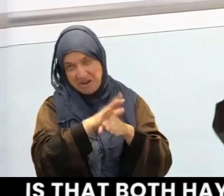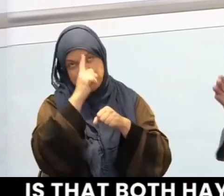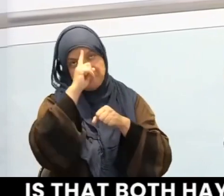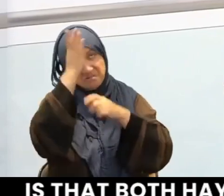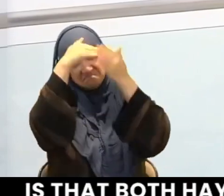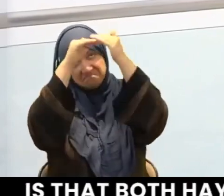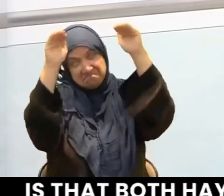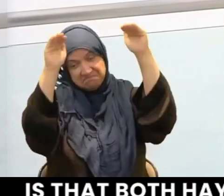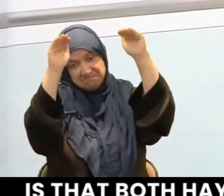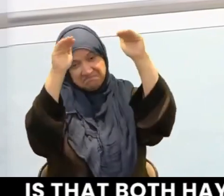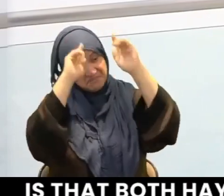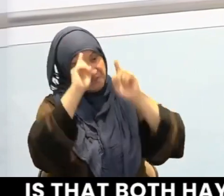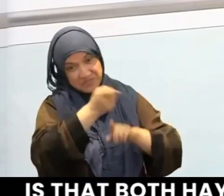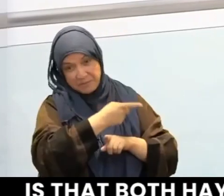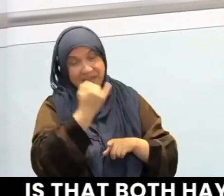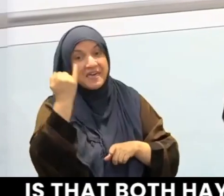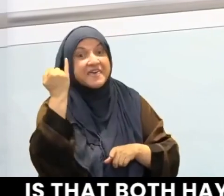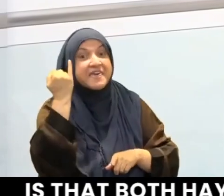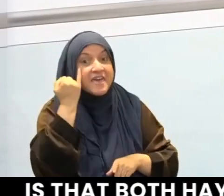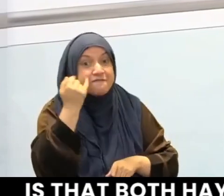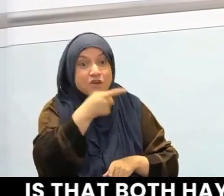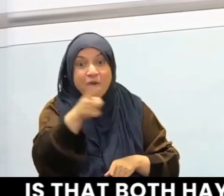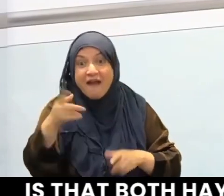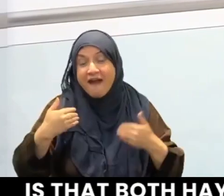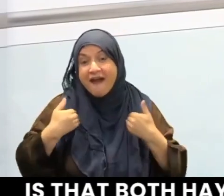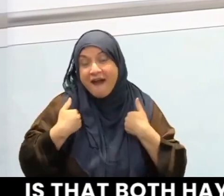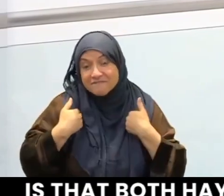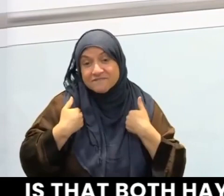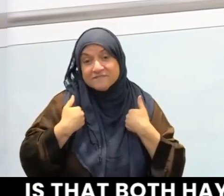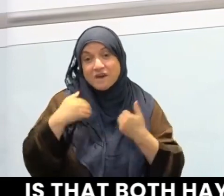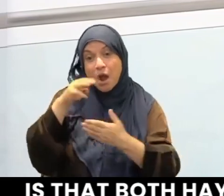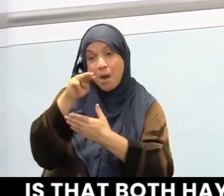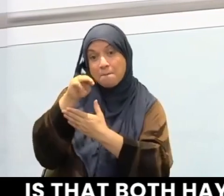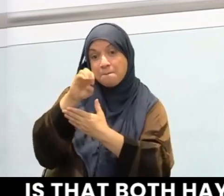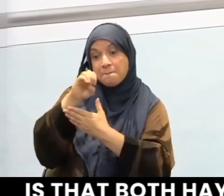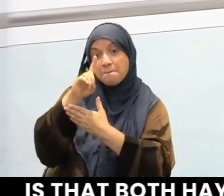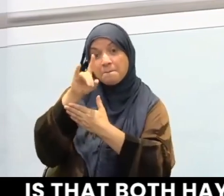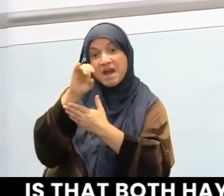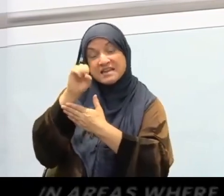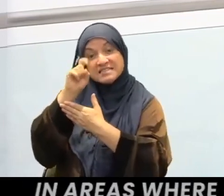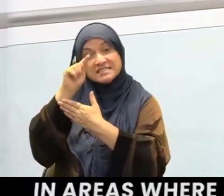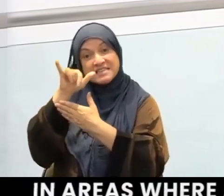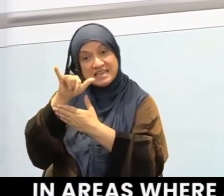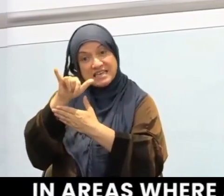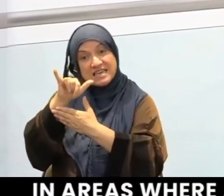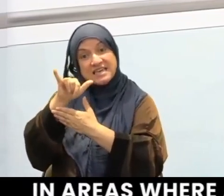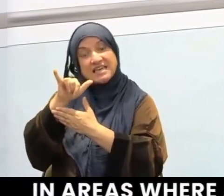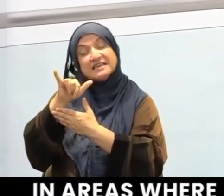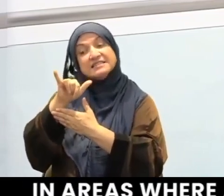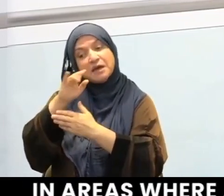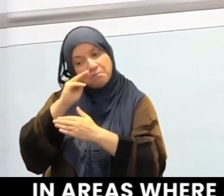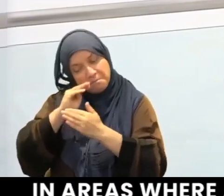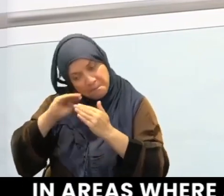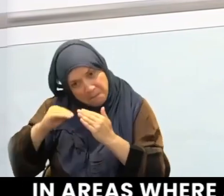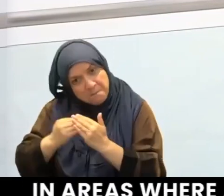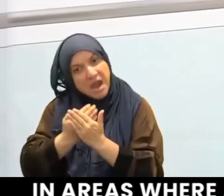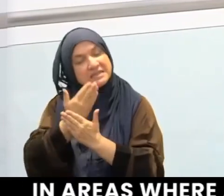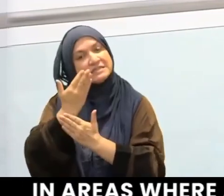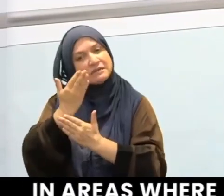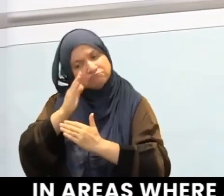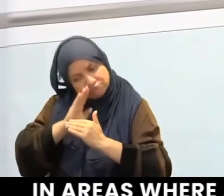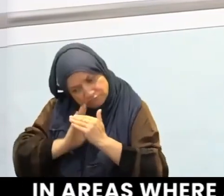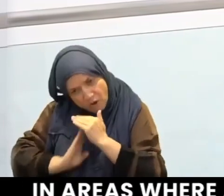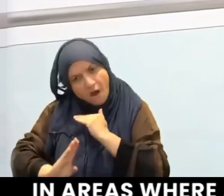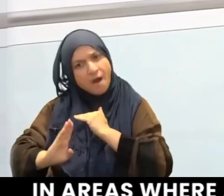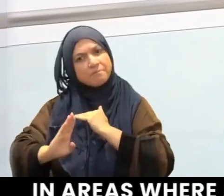ﷺ, is that both haya and sidq are reverence for the sight of Allah subhanahu wa ta'ala upon you, in areas where Allah Azza wa Jal is most likely